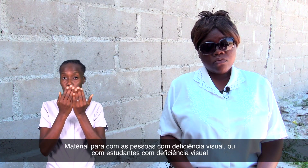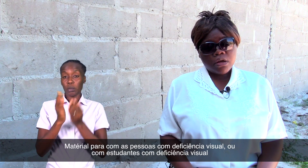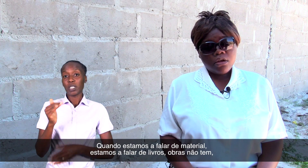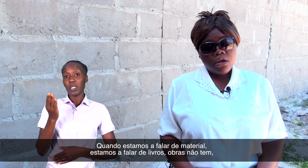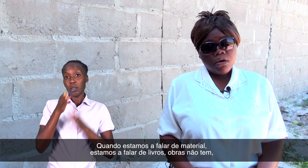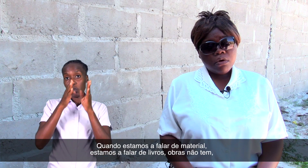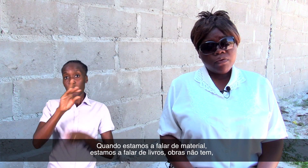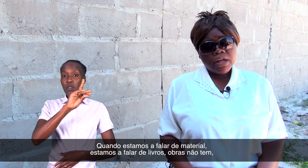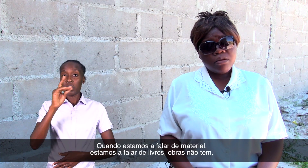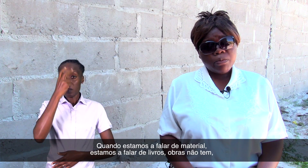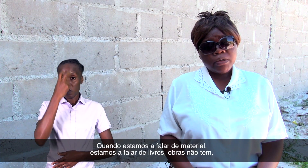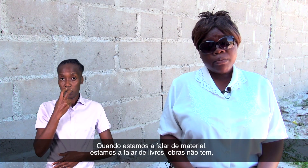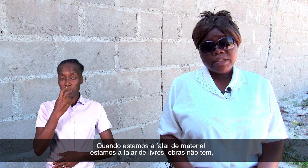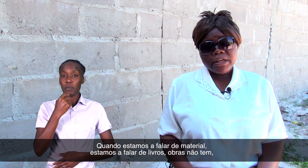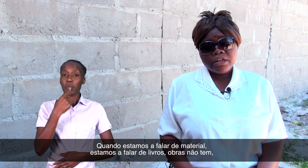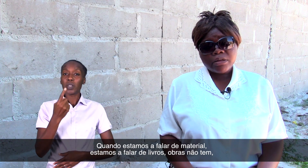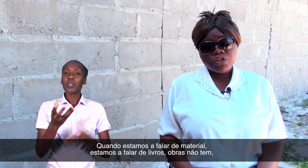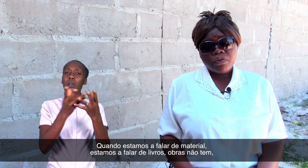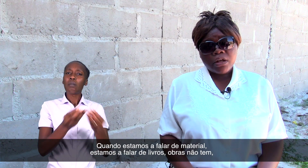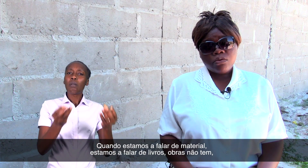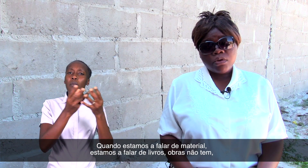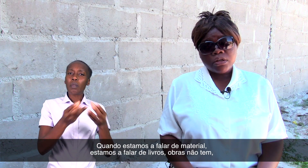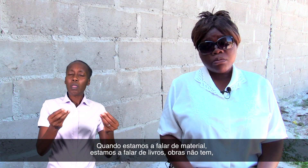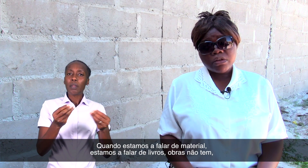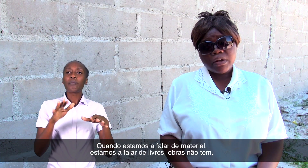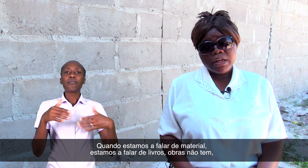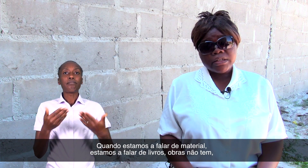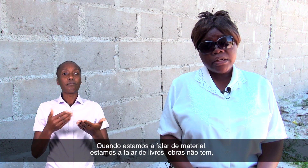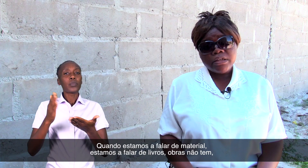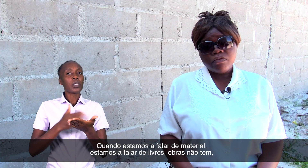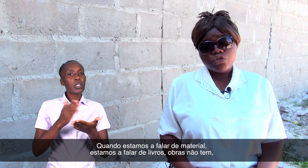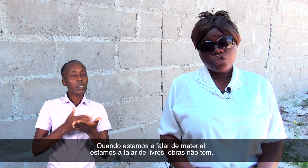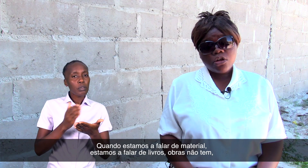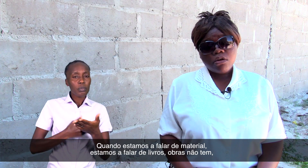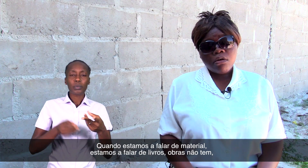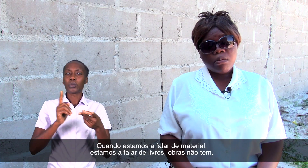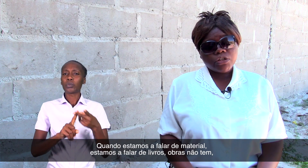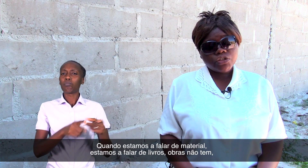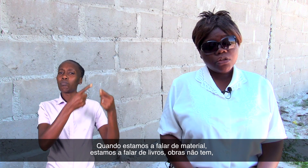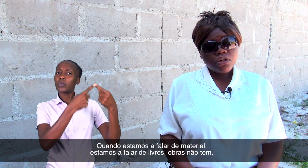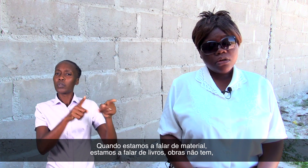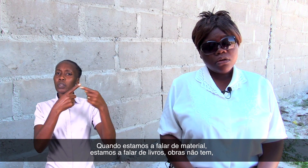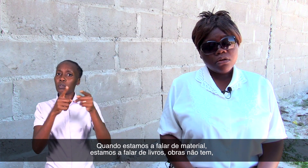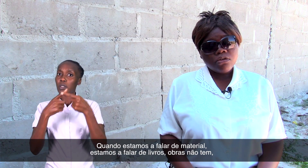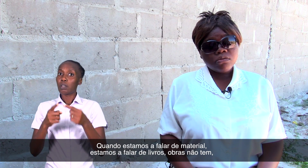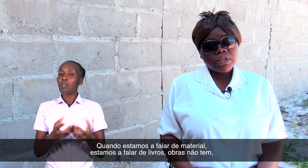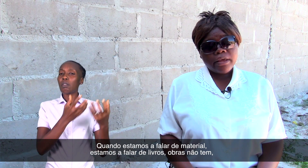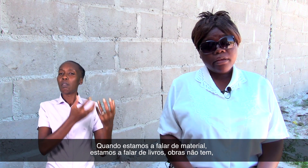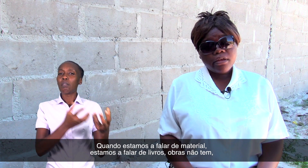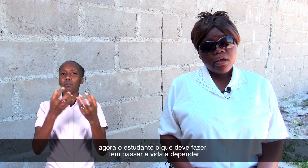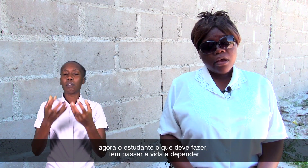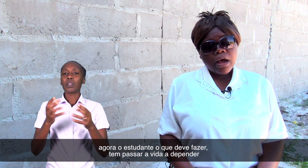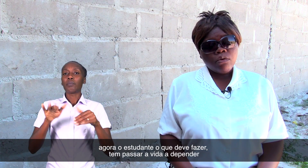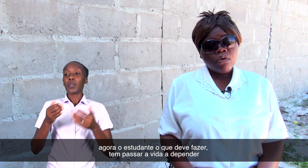deficiência visual. Quando falar de material, estamos a falar do quê? Estamos a falar de livros, obras. Não